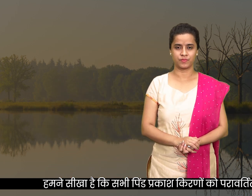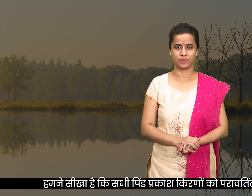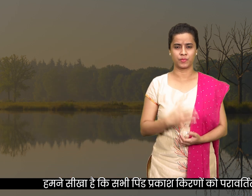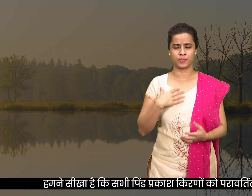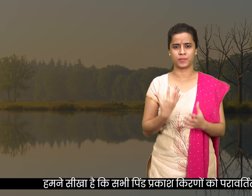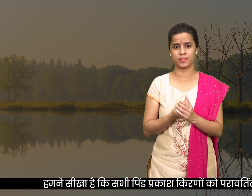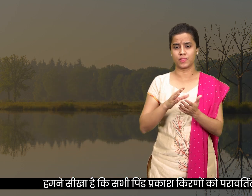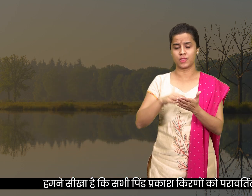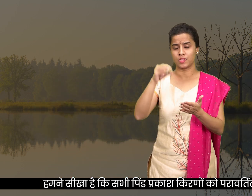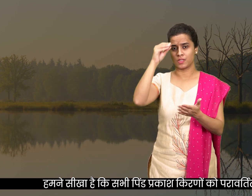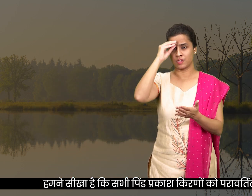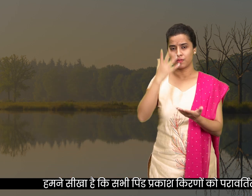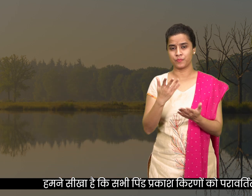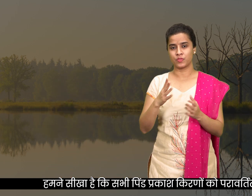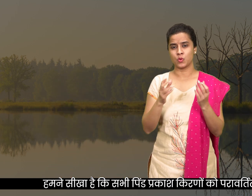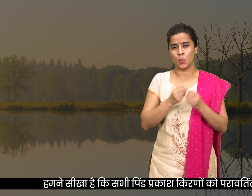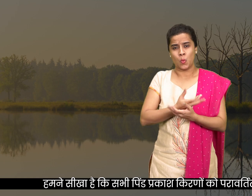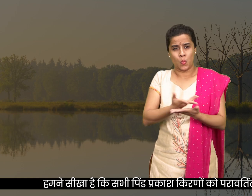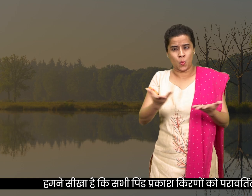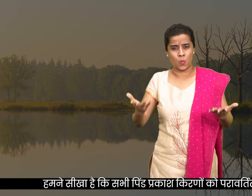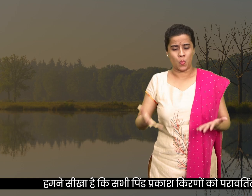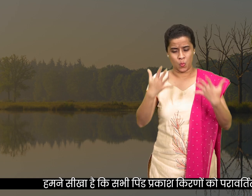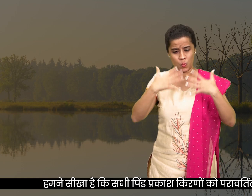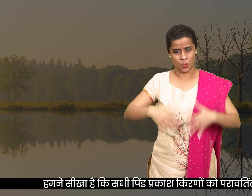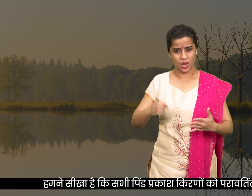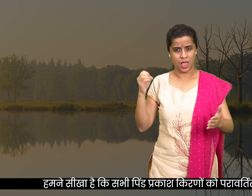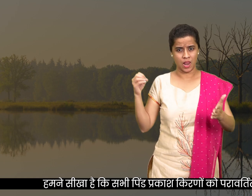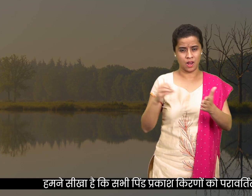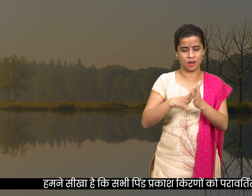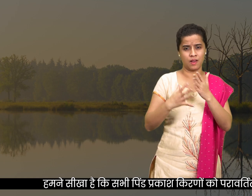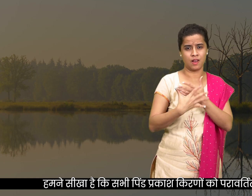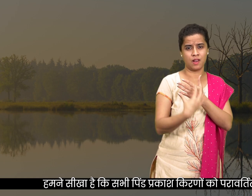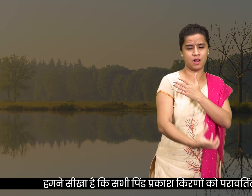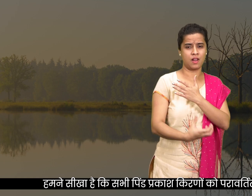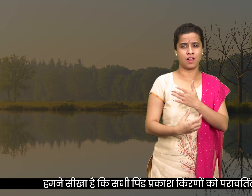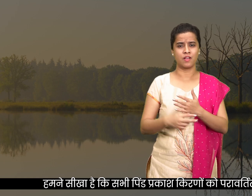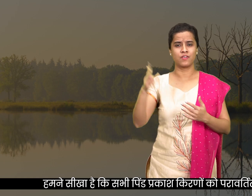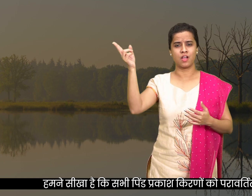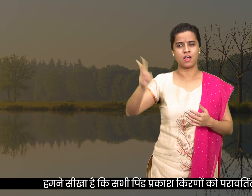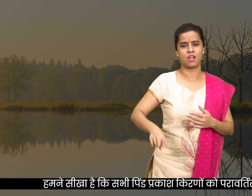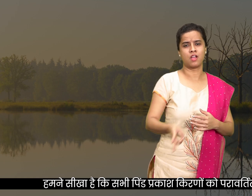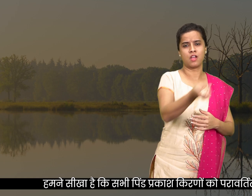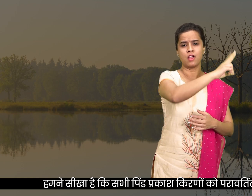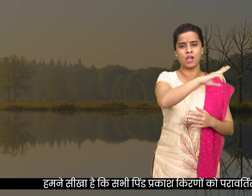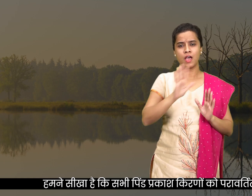हमने सीखा है कि सभी पिंड प्रकाश किरणों को परावर्तित नहीं कर सकते हैं।